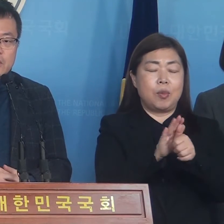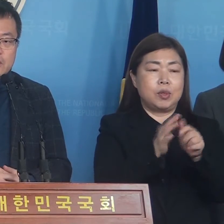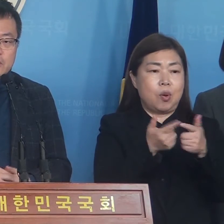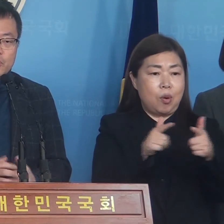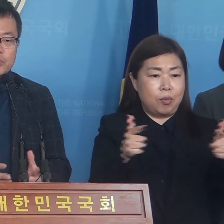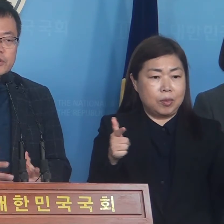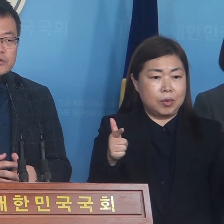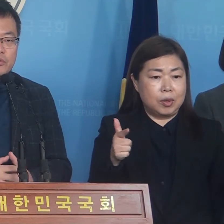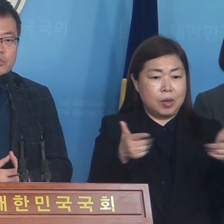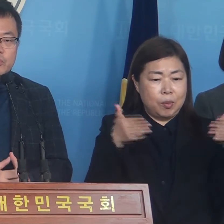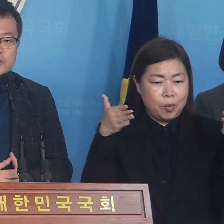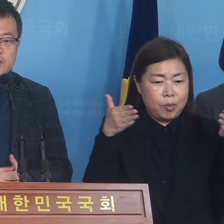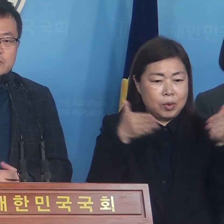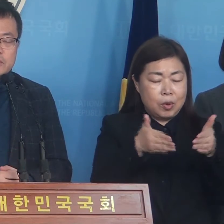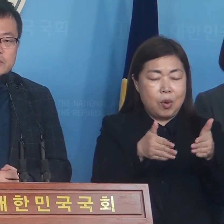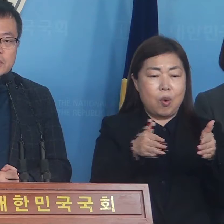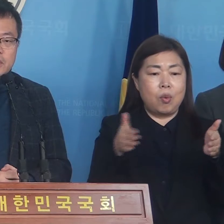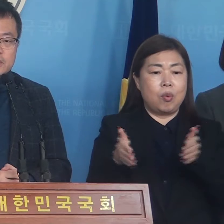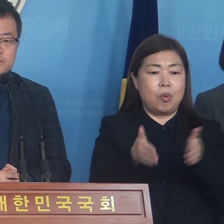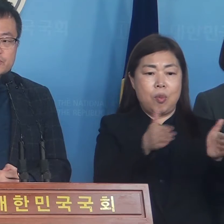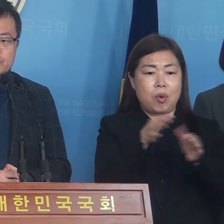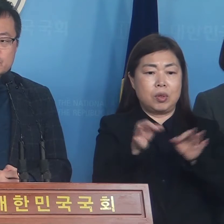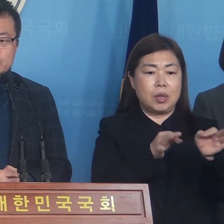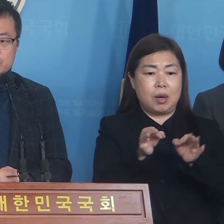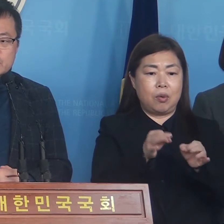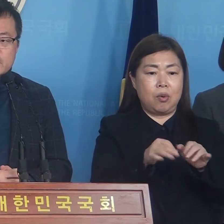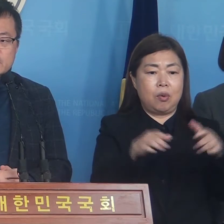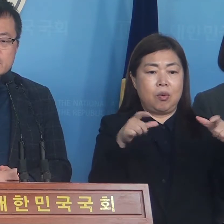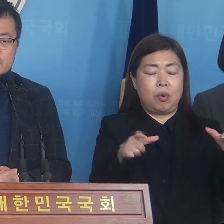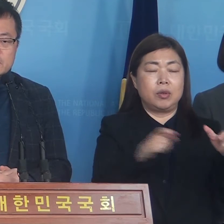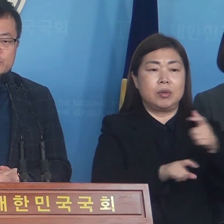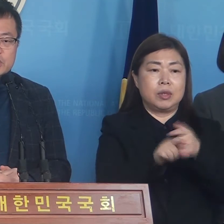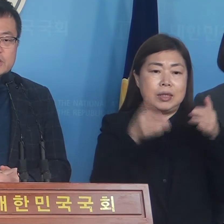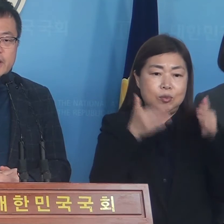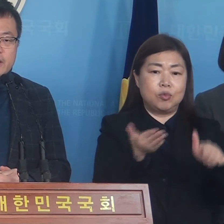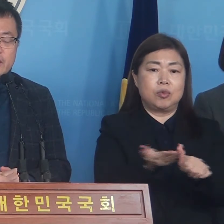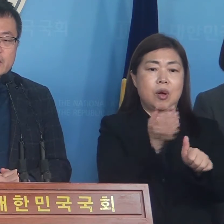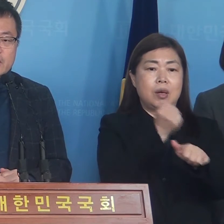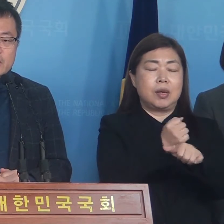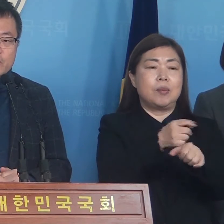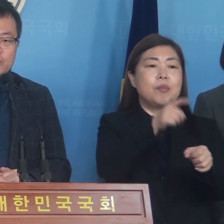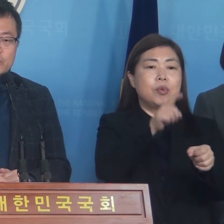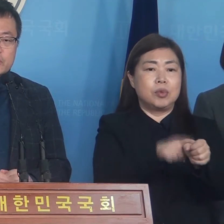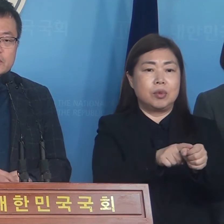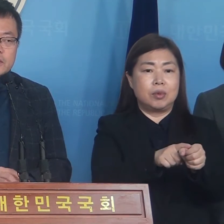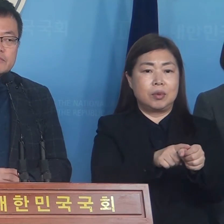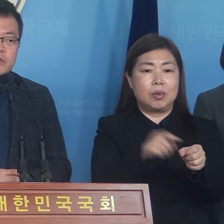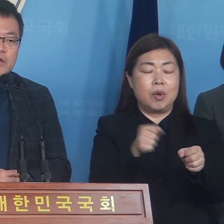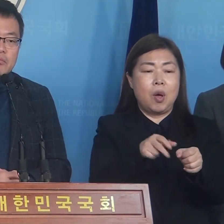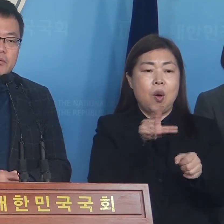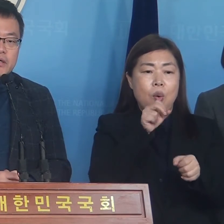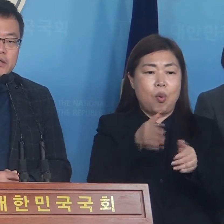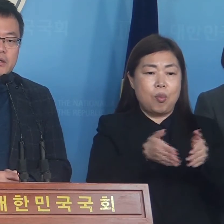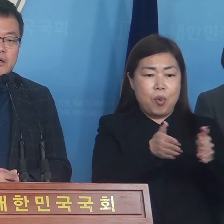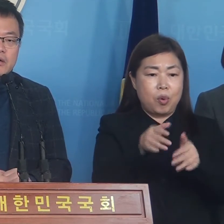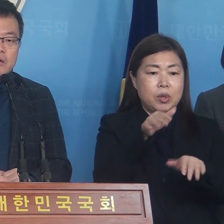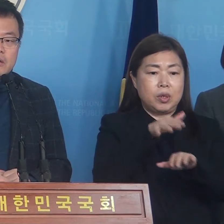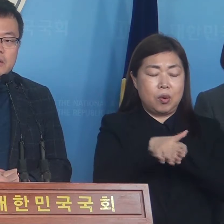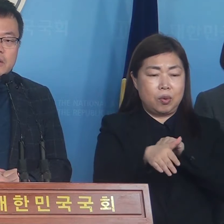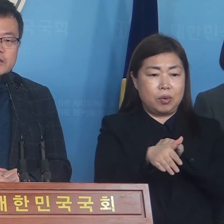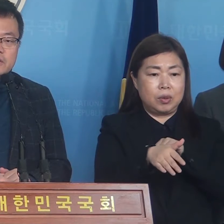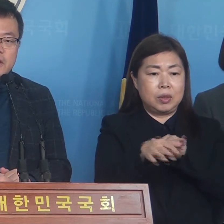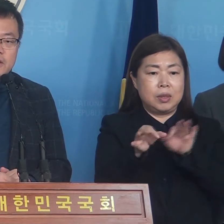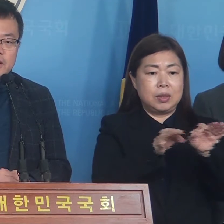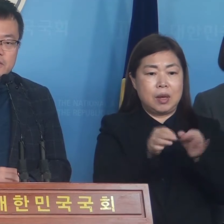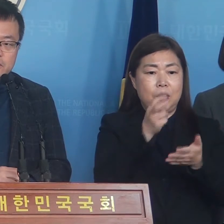서비스업들이 몰려있는 골목 상권을 집중적으로 육성하자라는 취지의 골목형 상점가 법안이